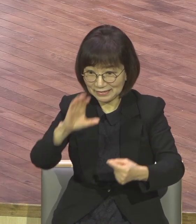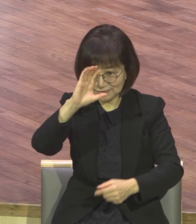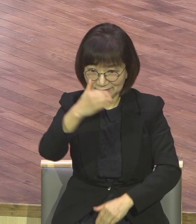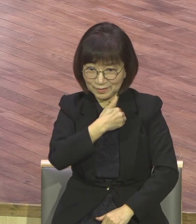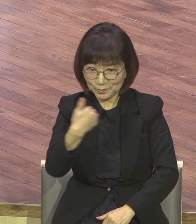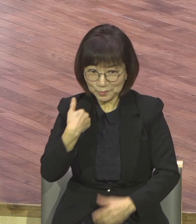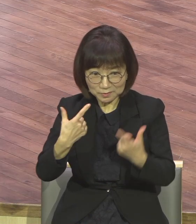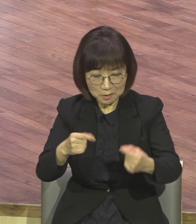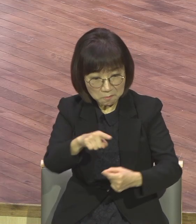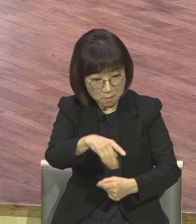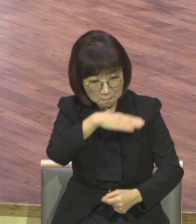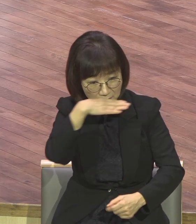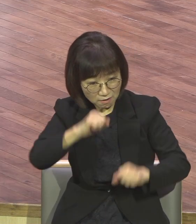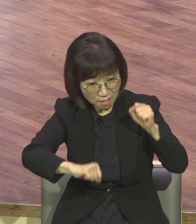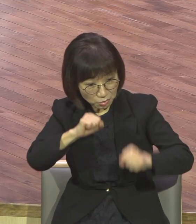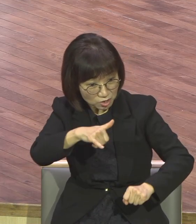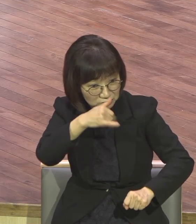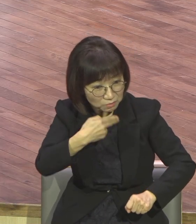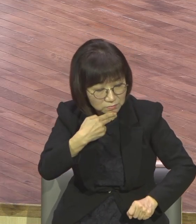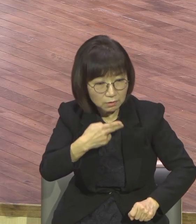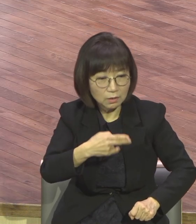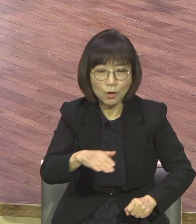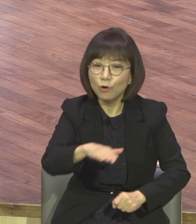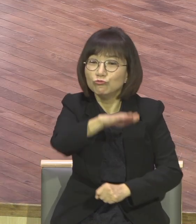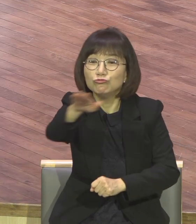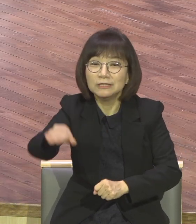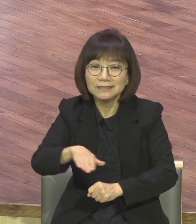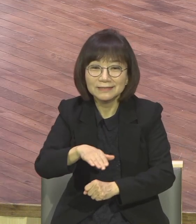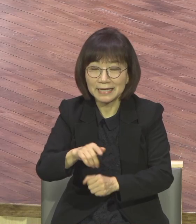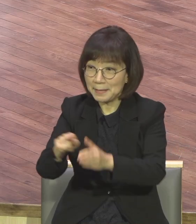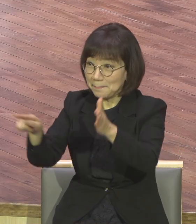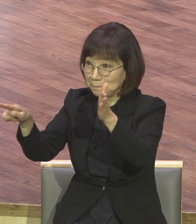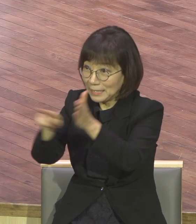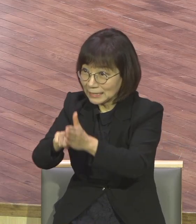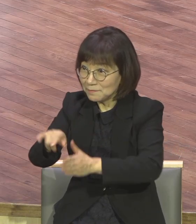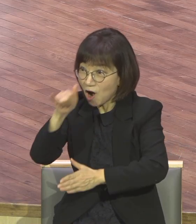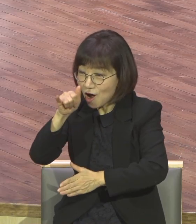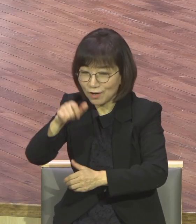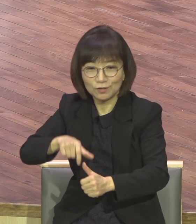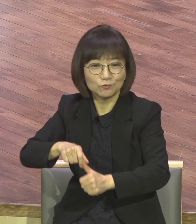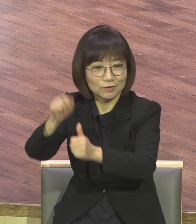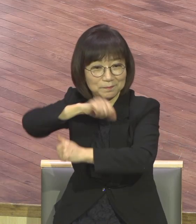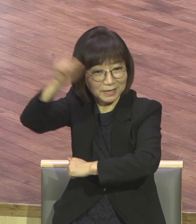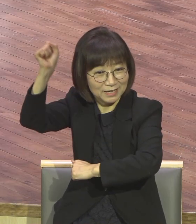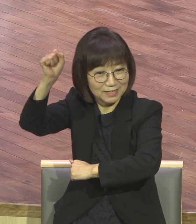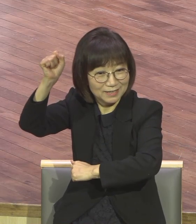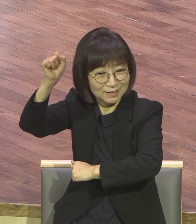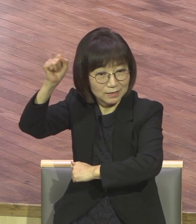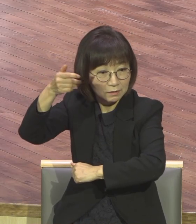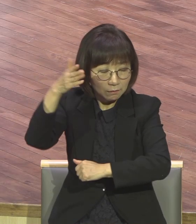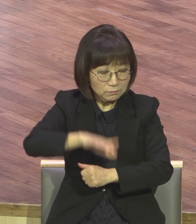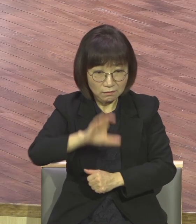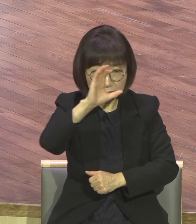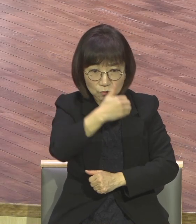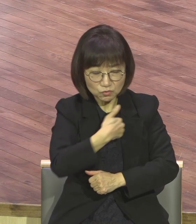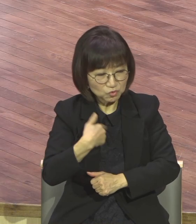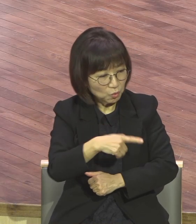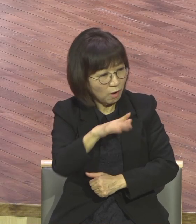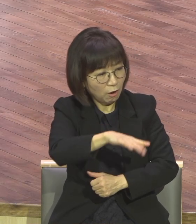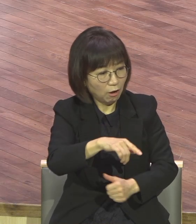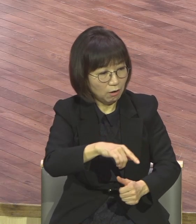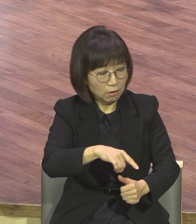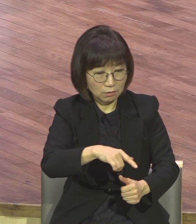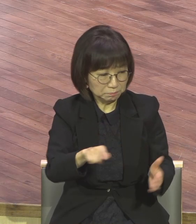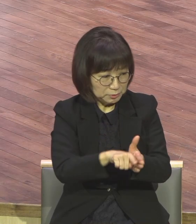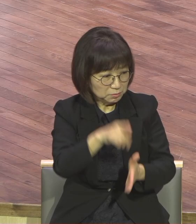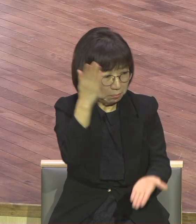천주교처럼 행위 구원 우리는 믿음으로 구원받는데 행위 구원을 주장하는 것과 다름이 없는 거예요. 이게.